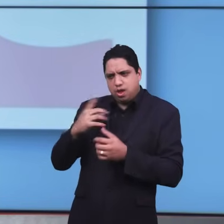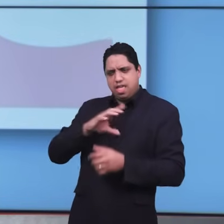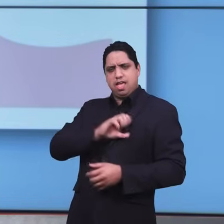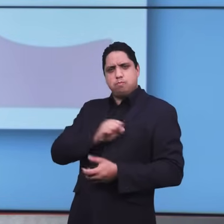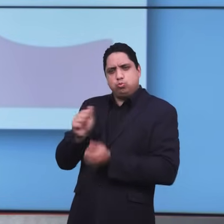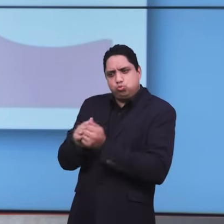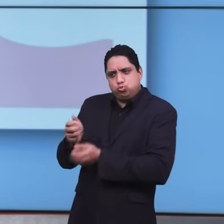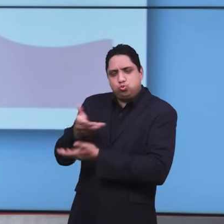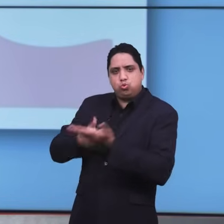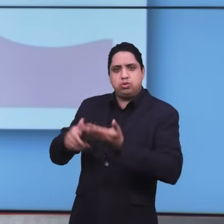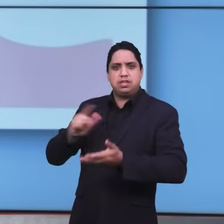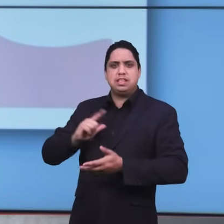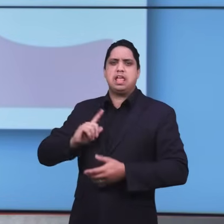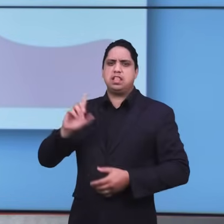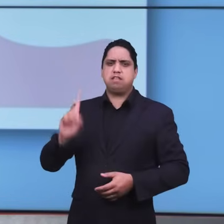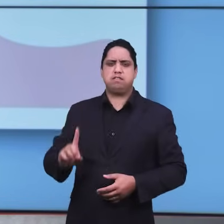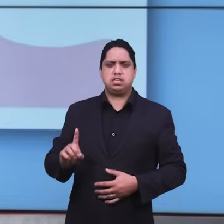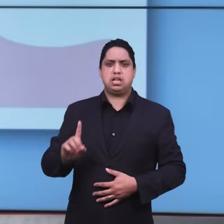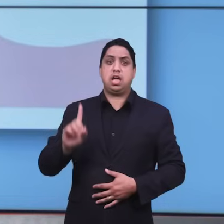faz parte da família.